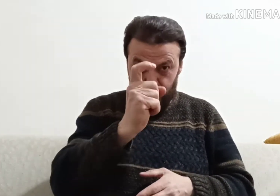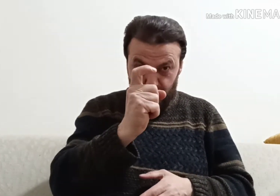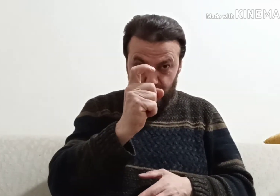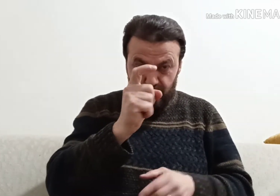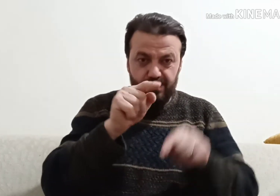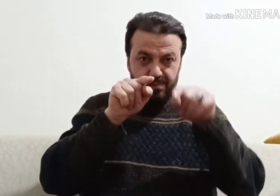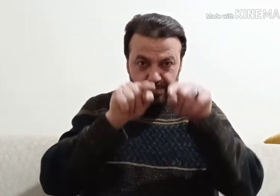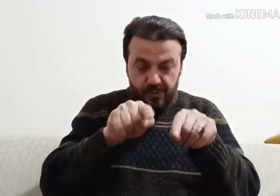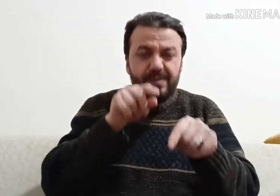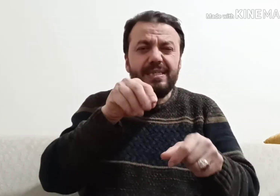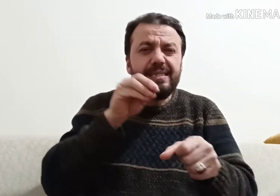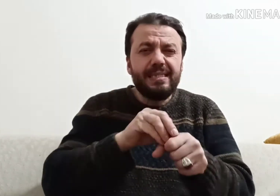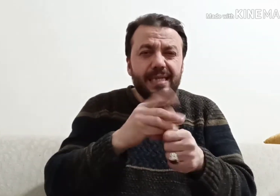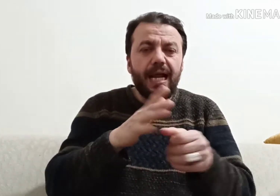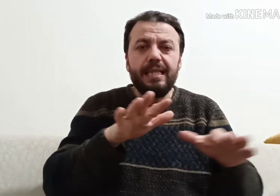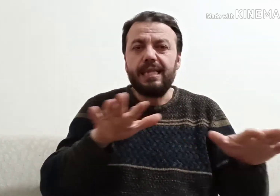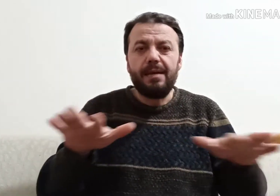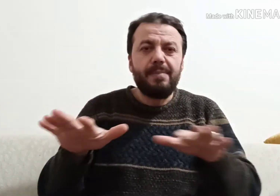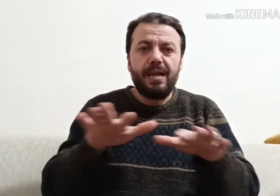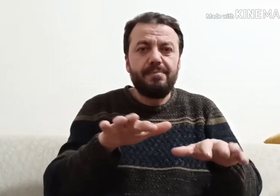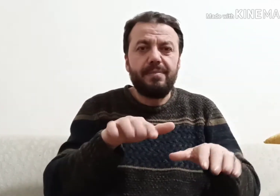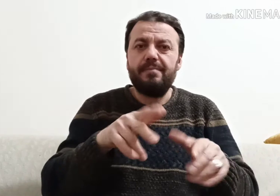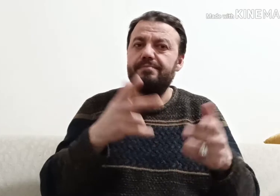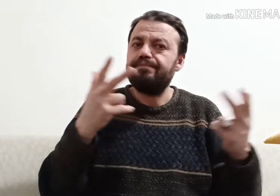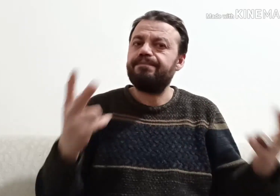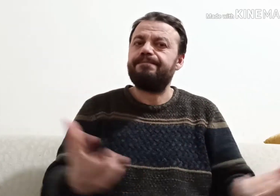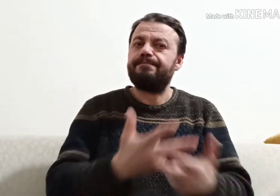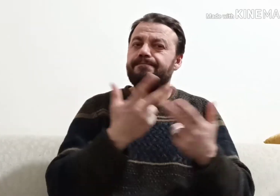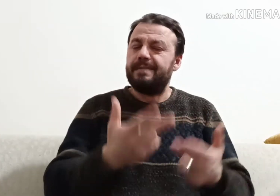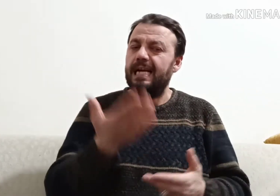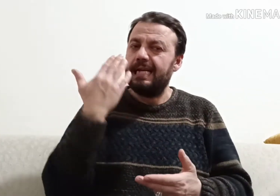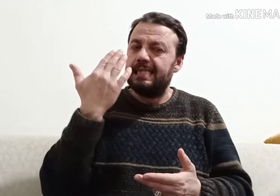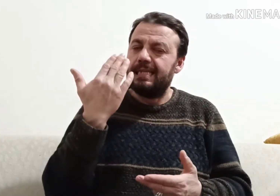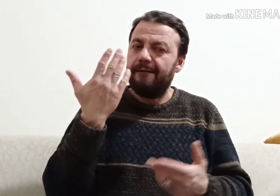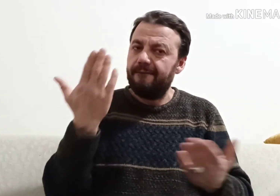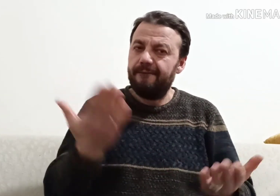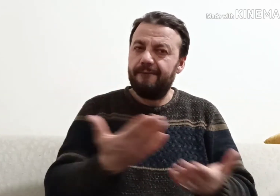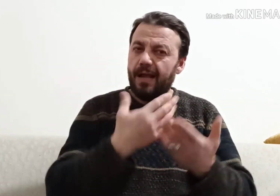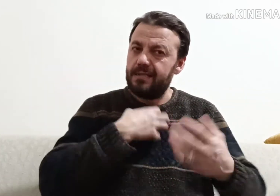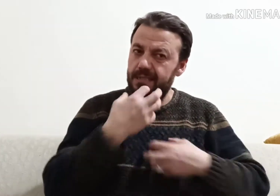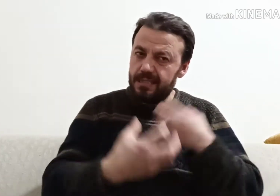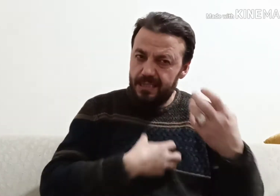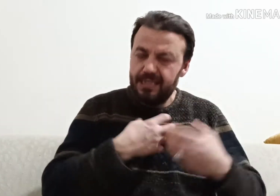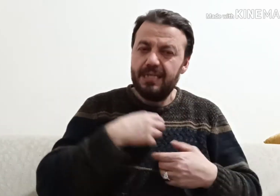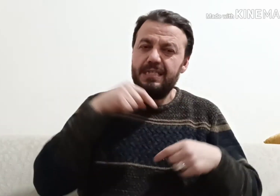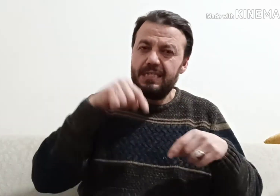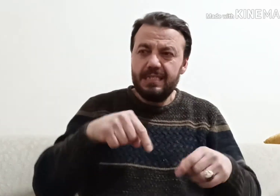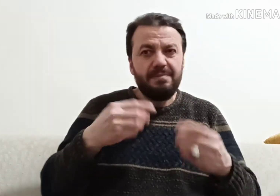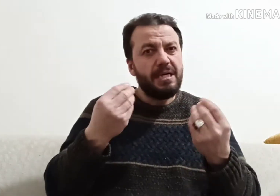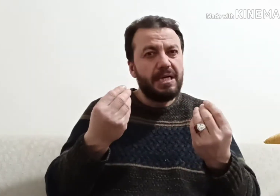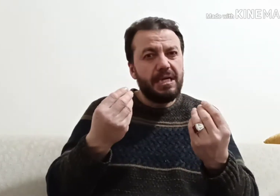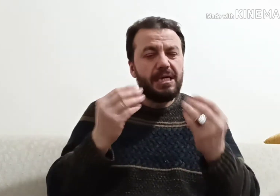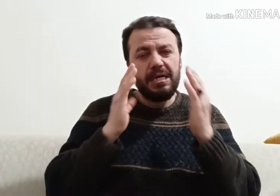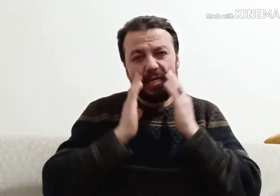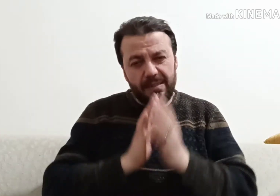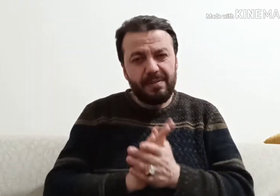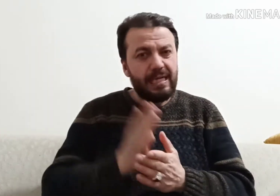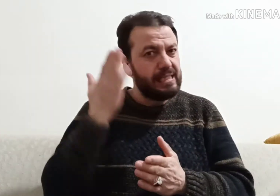olay Erzincan'da 1939'da gerçekleşiyor. Zaten Erzincan'da 1939'da bir deprem